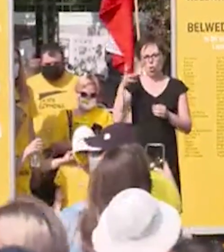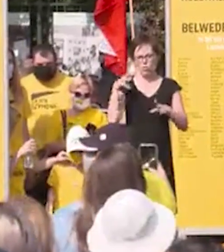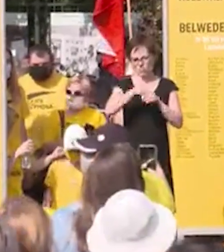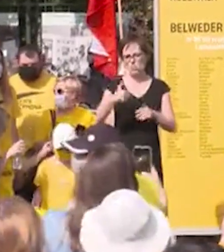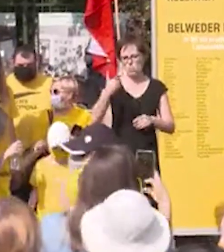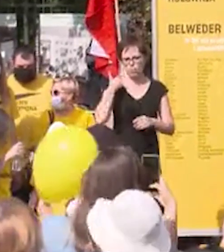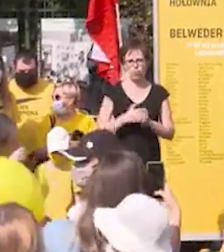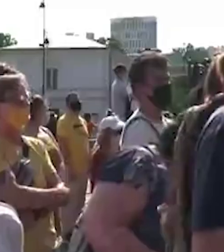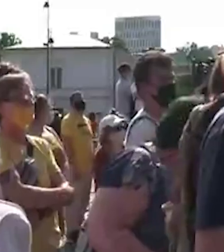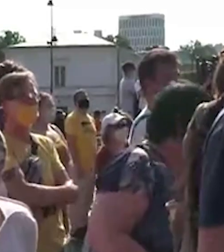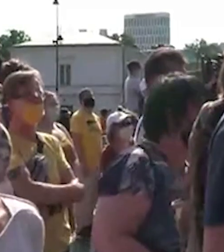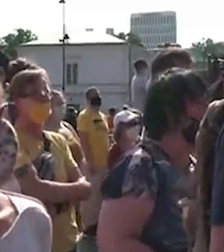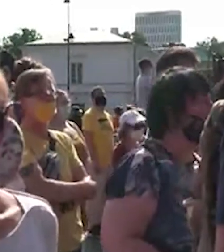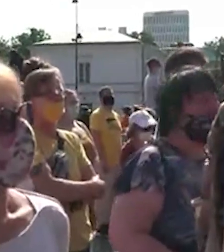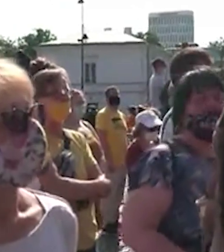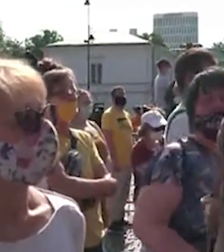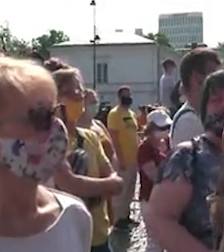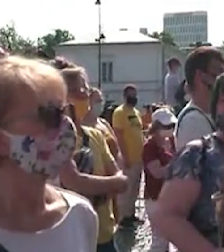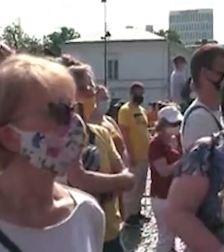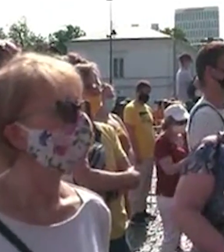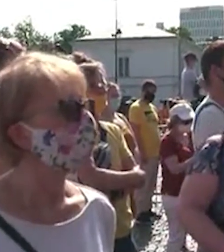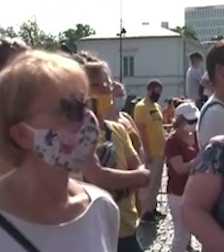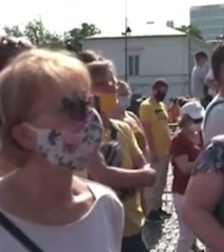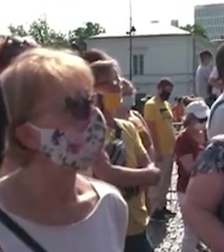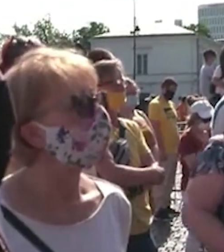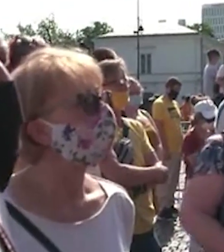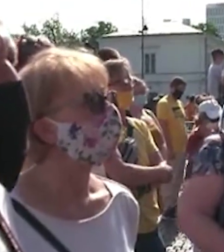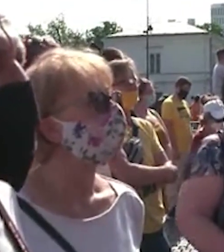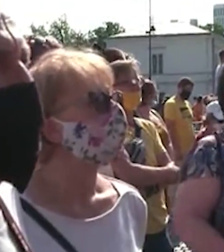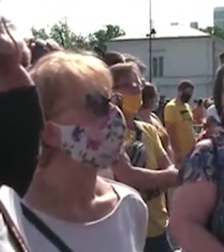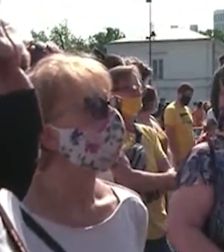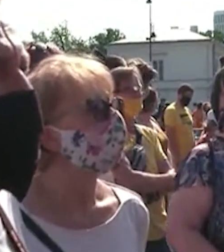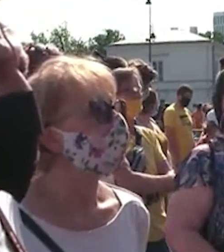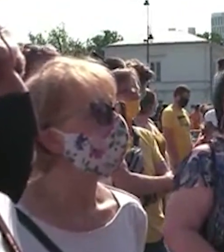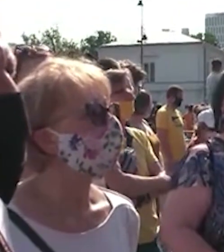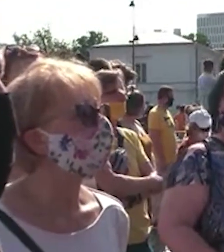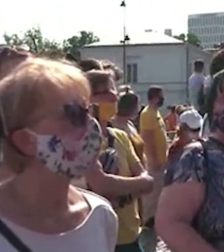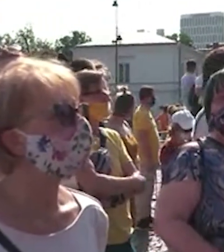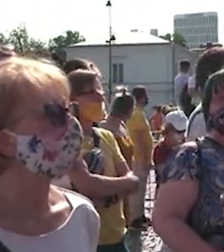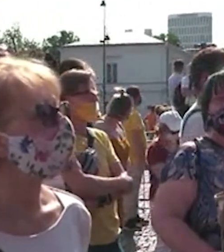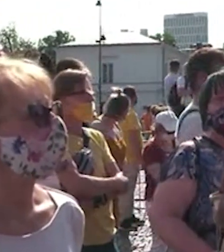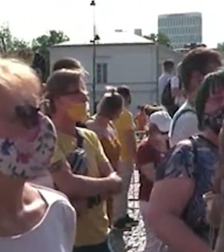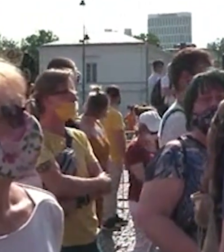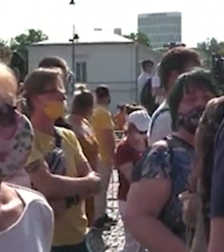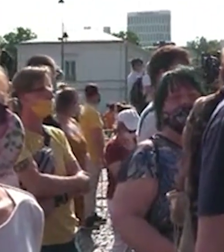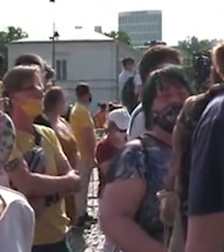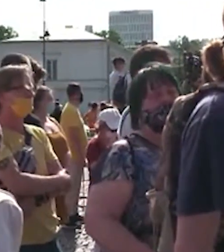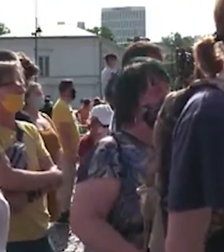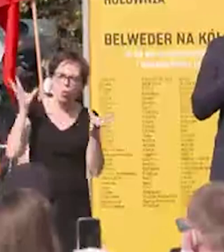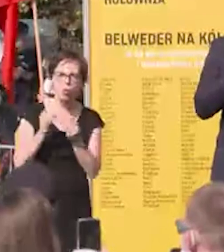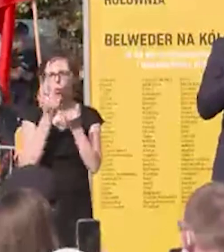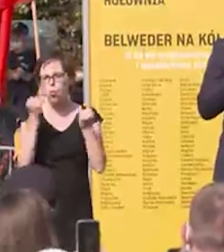Hołownia i 20 dni w tym tej drugiej kampanii. To wszystko, co się działo w ciągu ostatnich